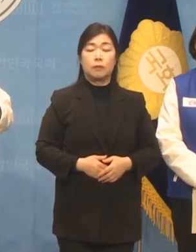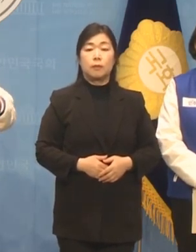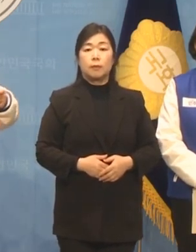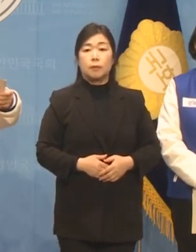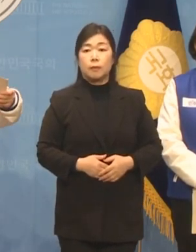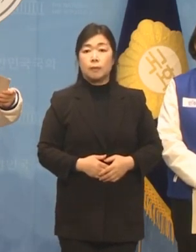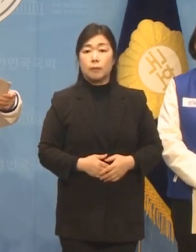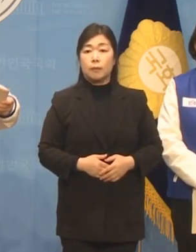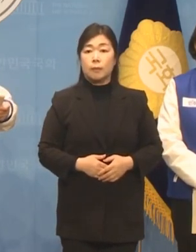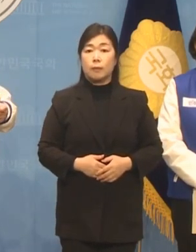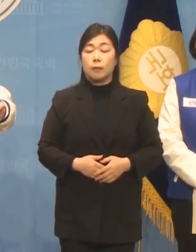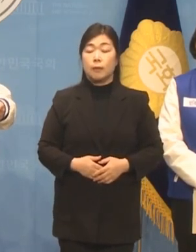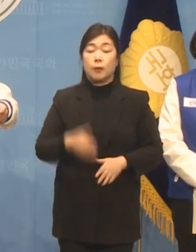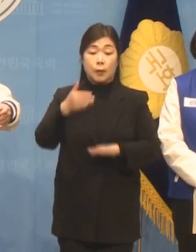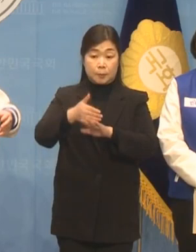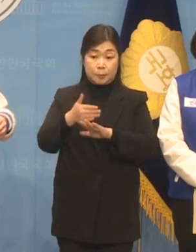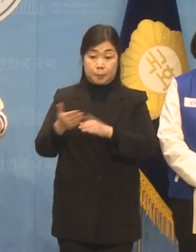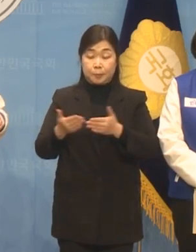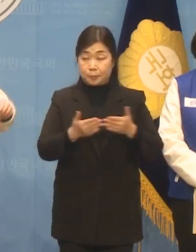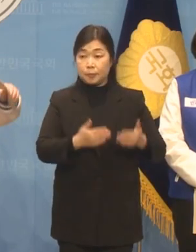네, 감사합니다.